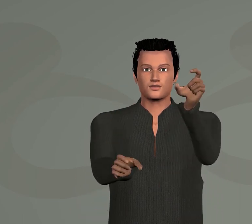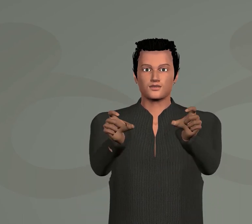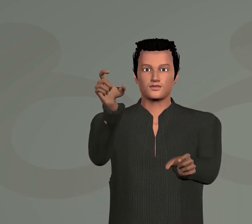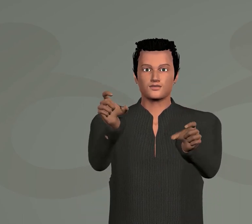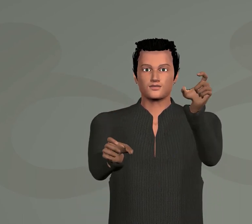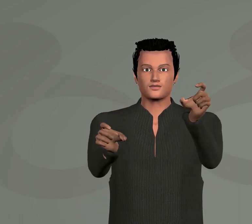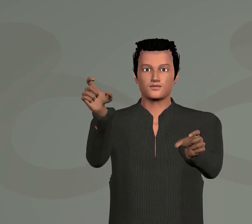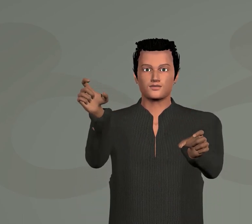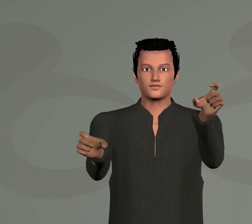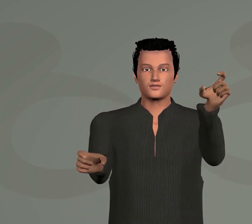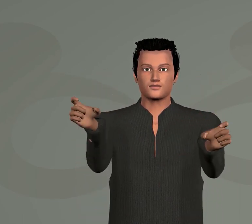हूँ।